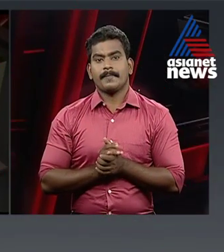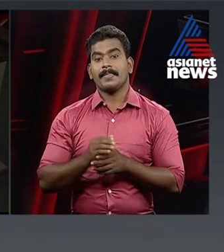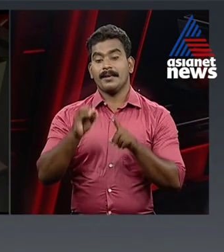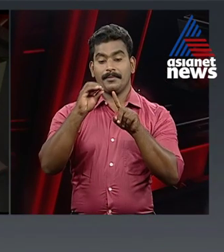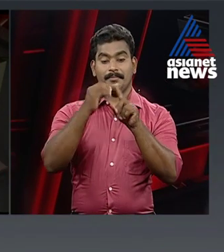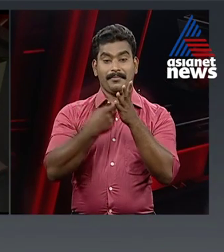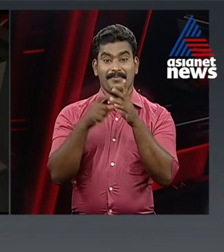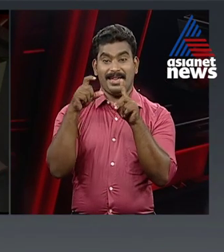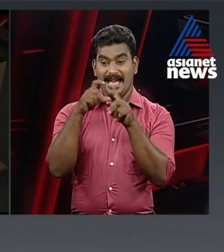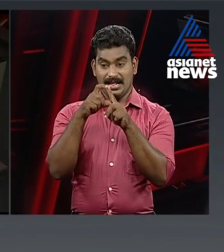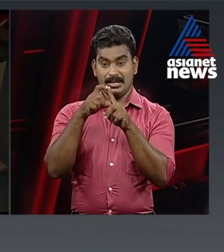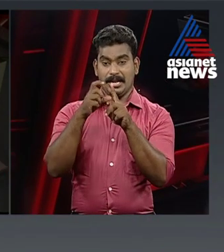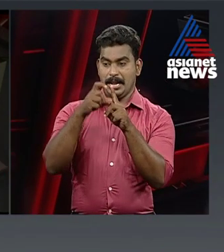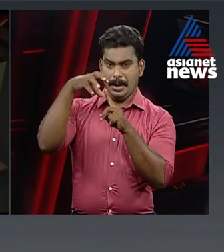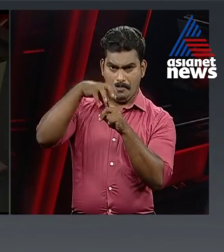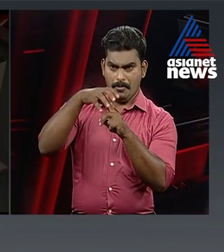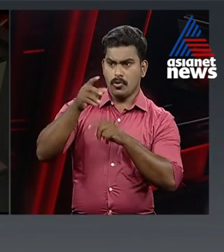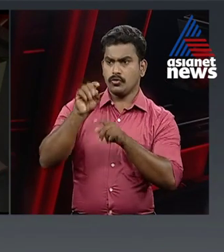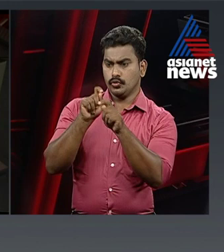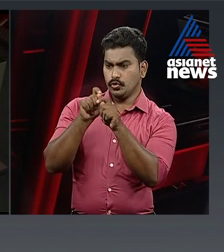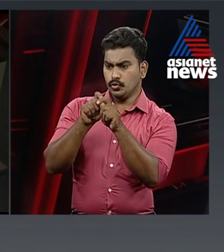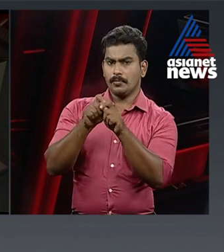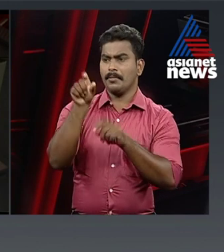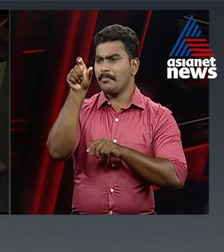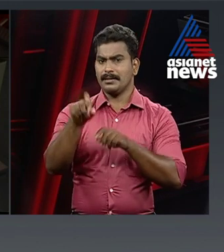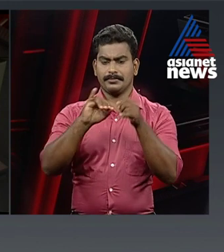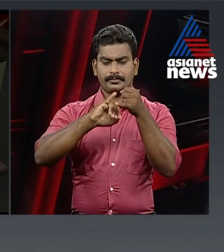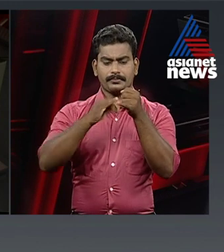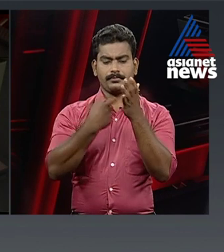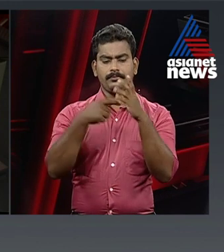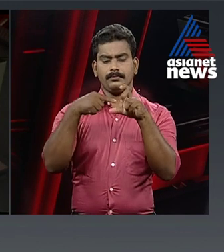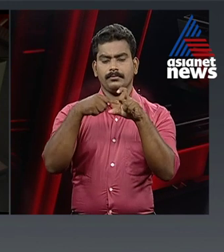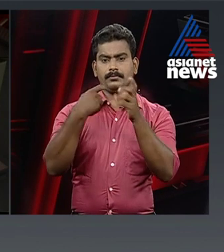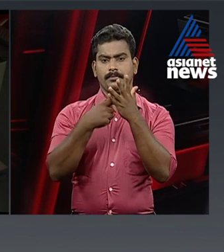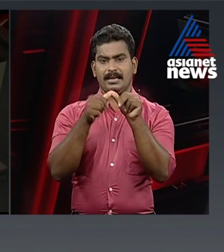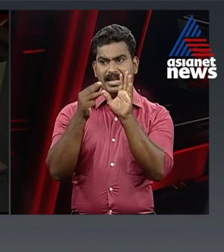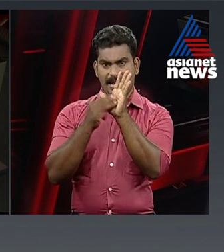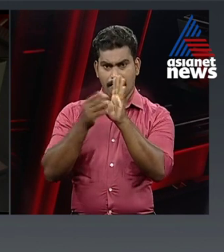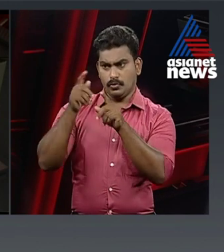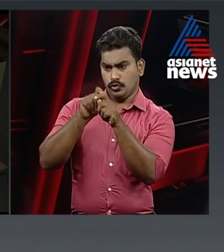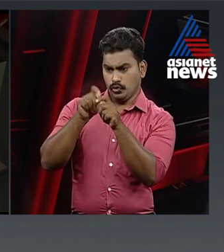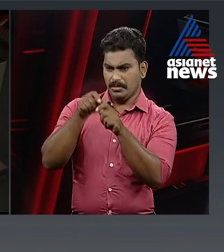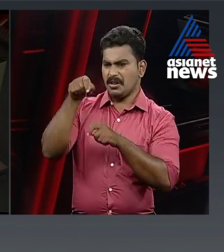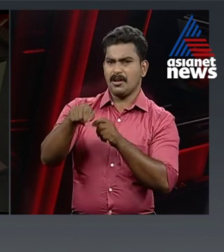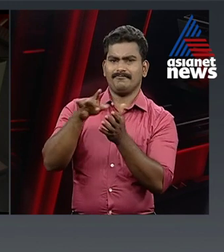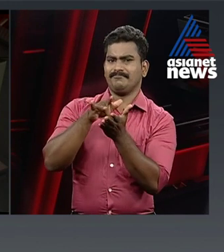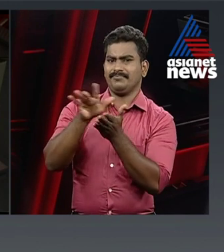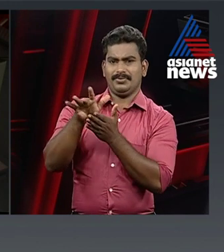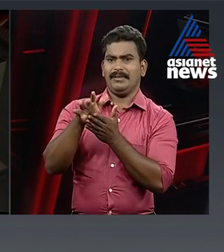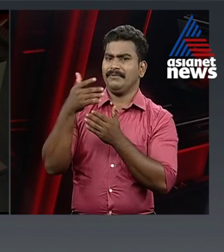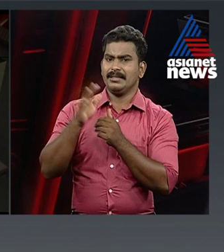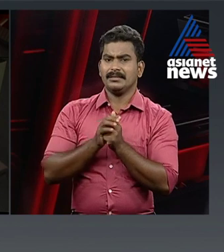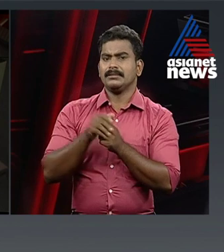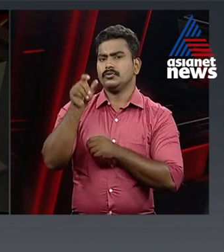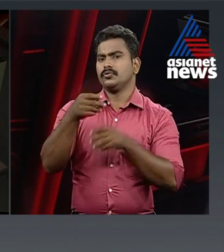പി ആർ ഡി ഫാക്ട് ചെക്ക് വിഭാഗത്തിൽ നിന്ന് ശ്രീറാം വെങ്കിട്ടരാമനെ മാറ്റി. ആരോഗ്യവകുപ്പ് അഡീഷണൽ സെക്രട്ടറി ബിജു ഭാസ്കറാണ് പകരം അംഗം. കെ ജി